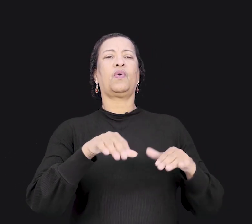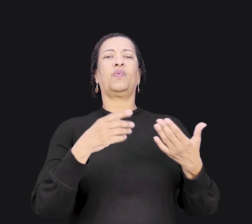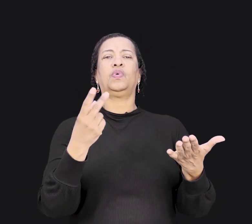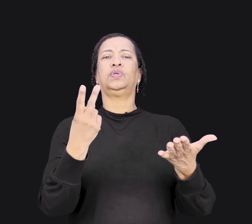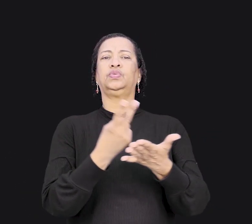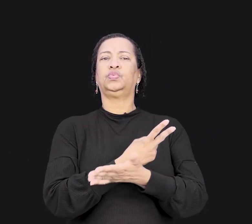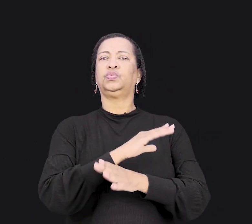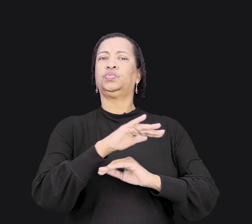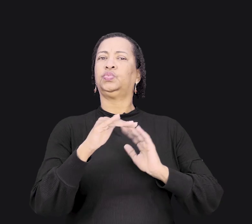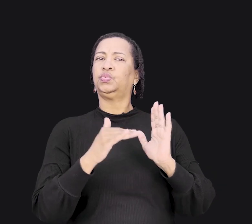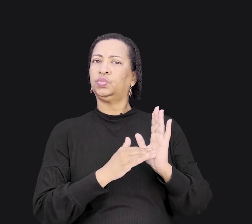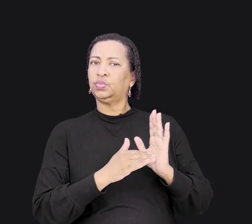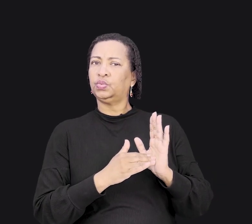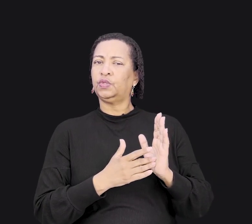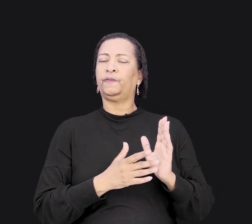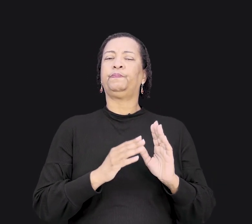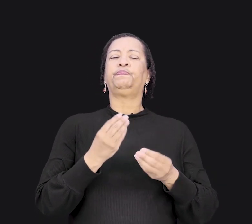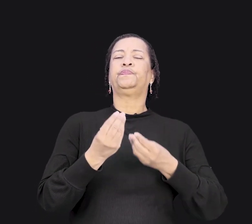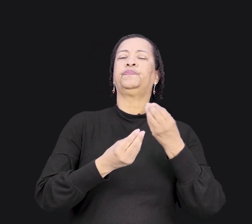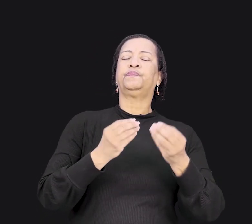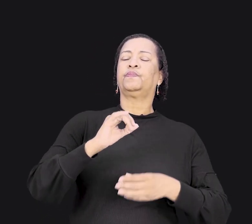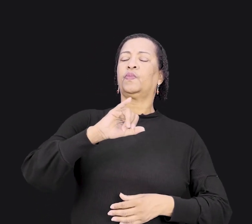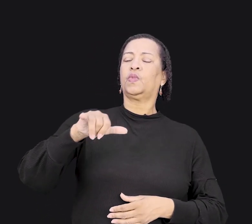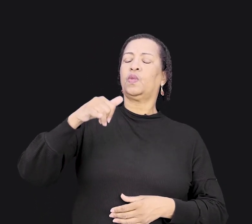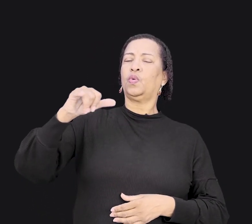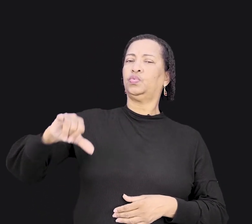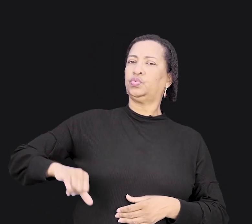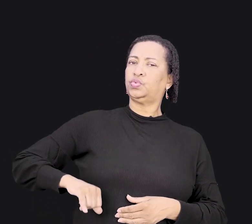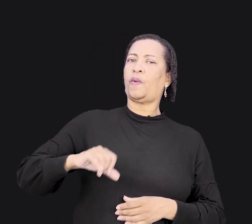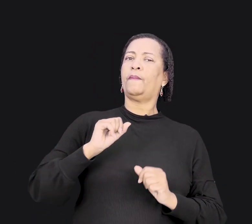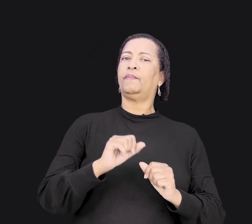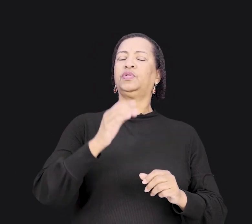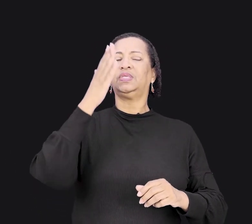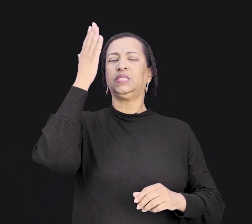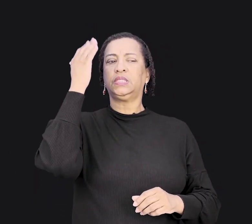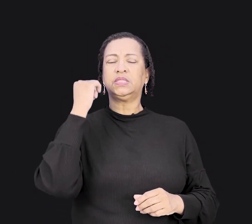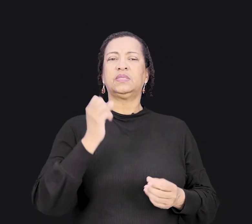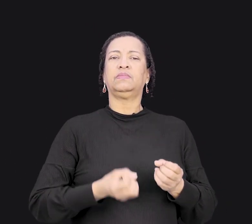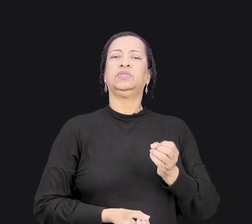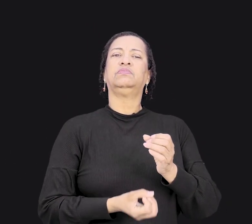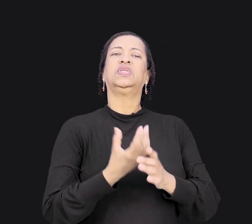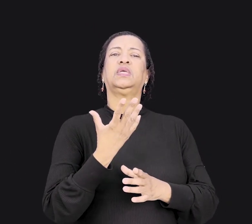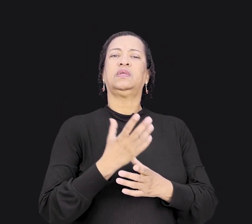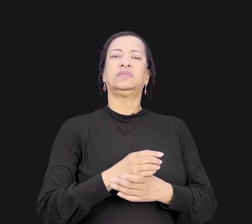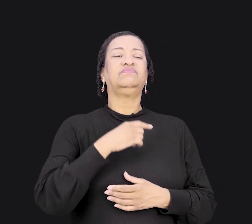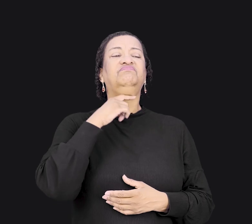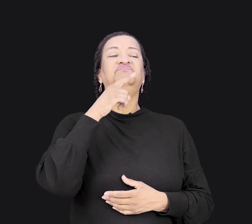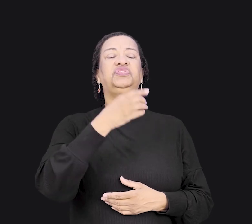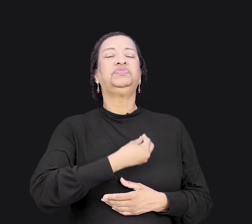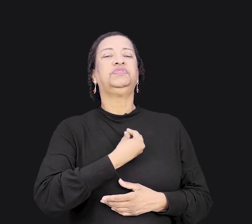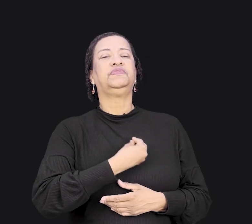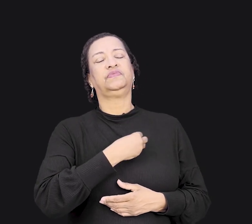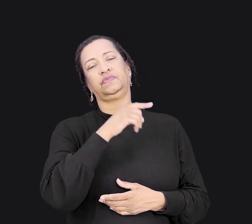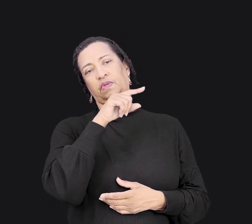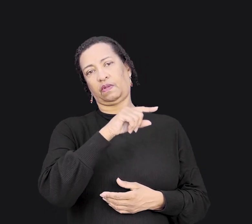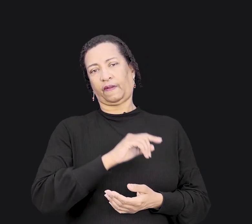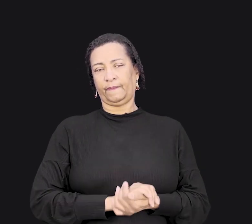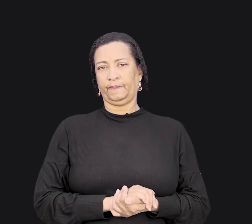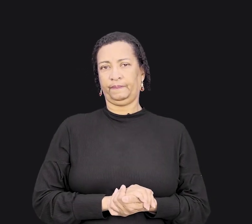aconteceu? Como Jó ou qualquer outra pessoa poderia saber tanto assim sobre a criação? Ninguém estava lá. Nenhum